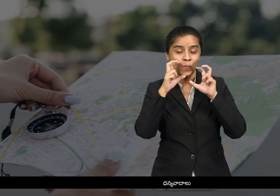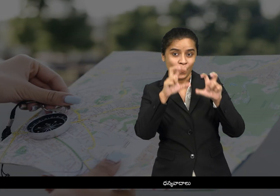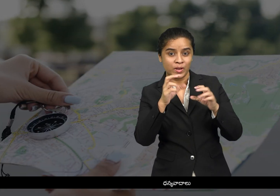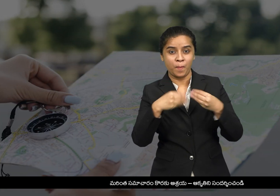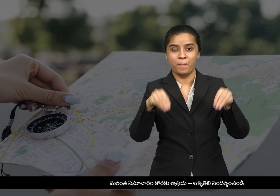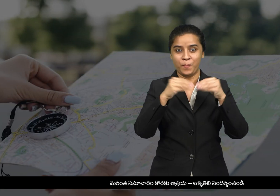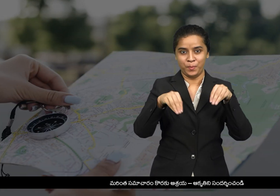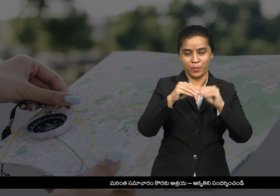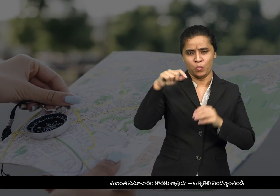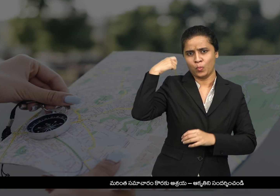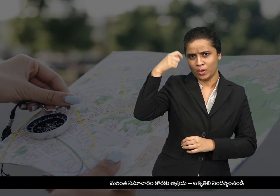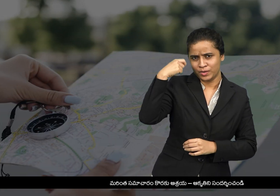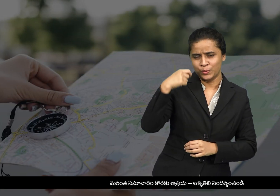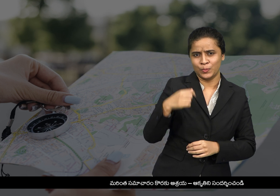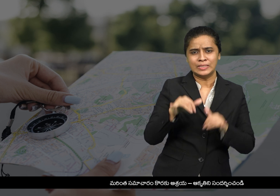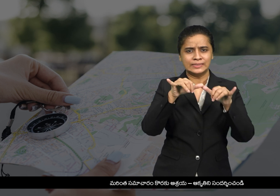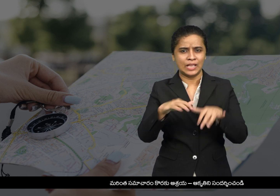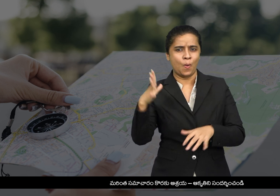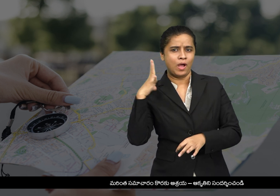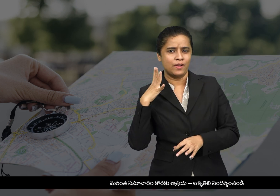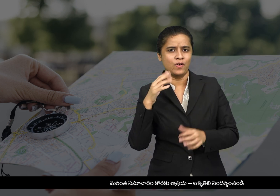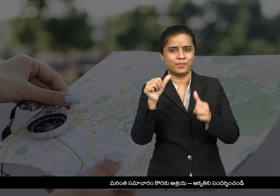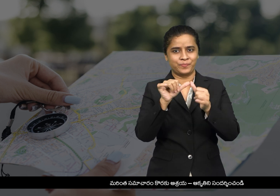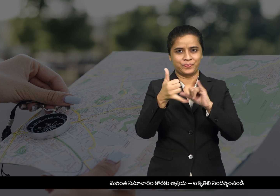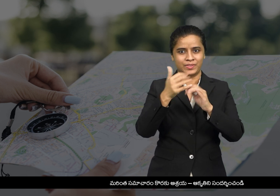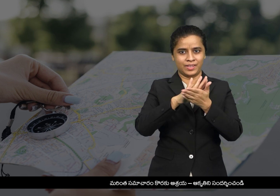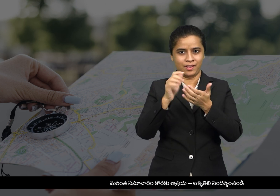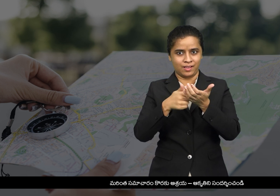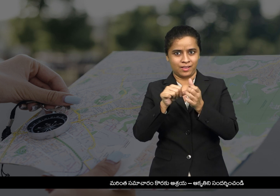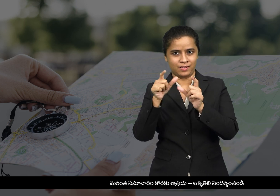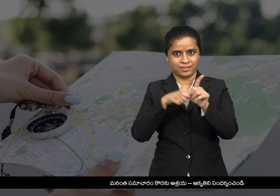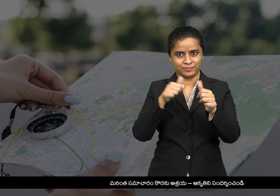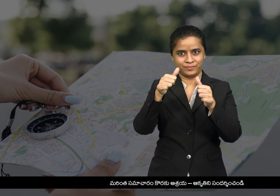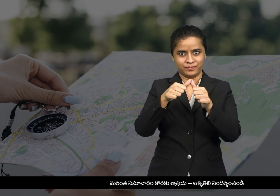ధన్యవాదాలు. మరింత సమాచారం కొరకు ఆశ్రయ ఆకృతిని సందర్శించండి.